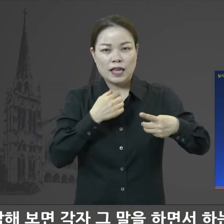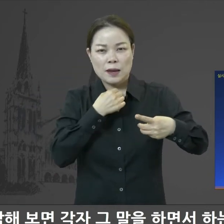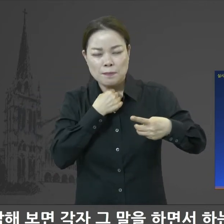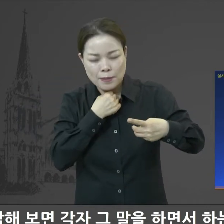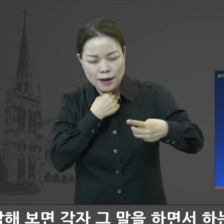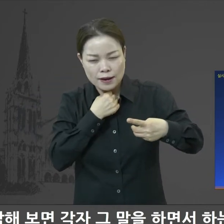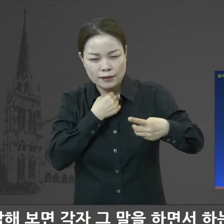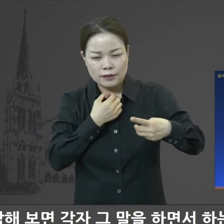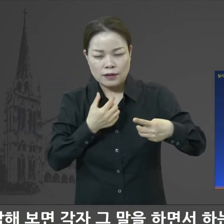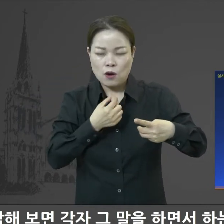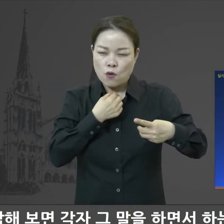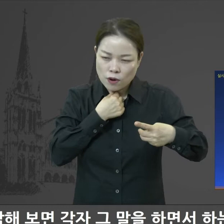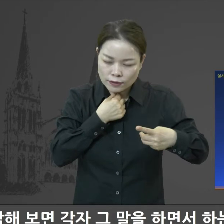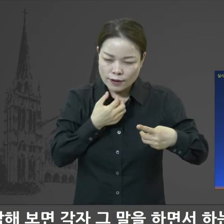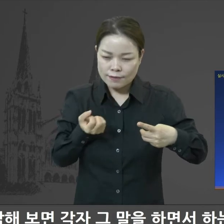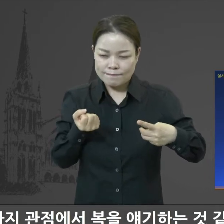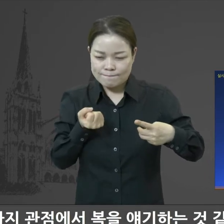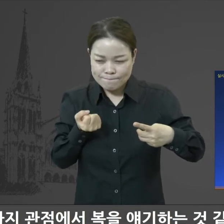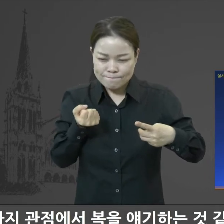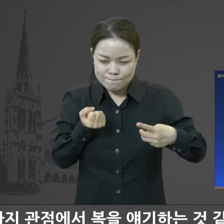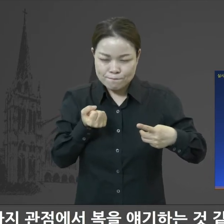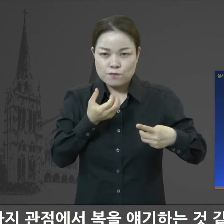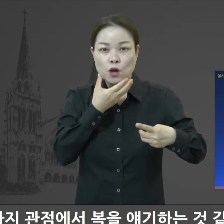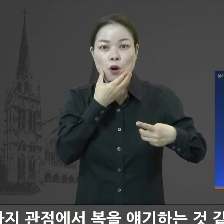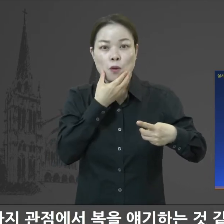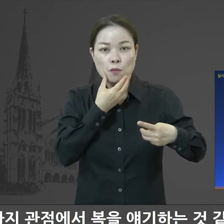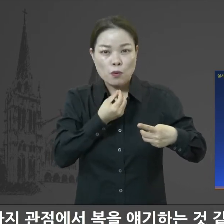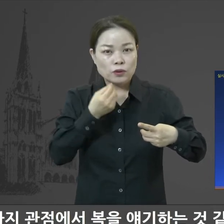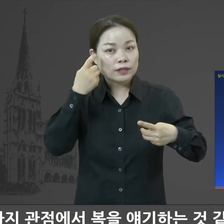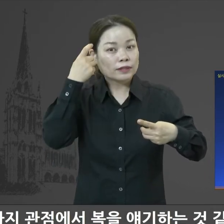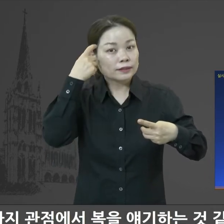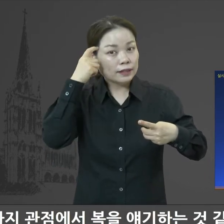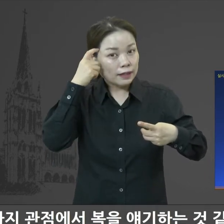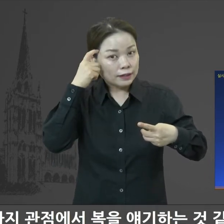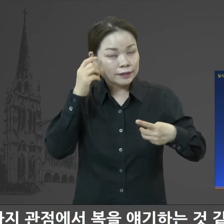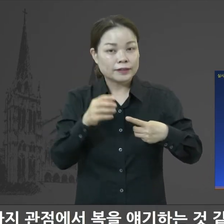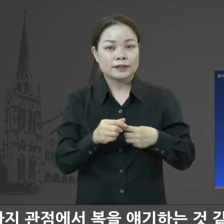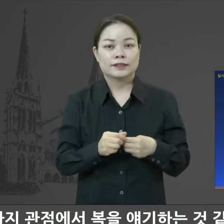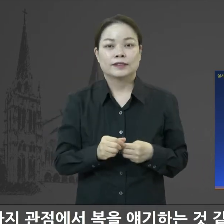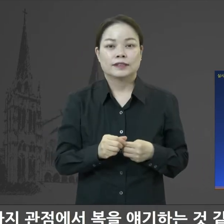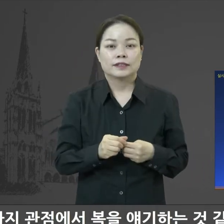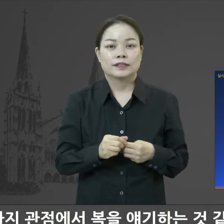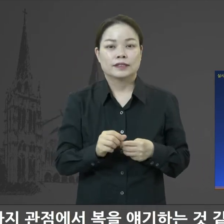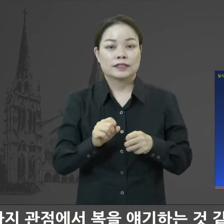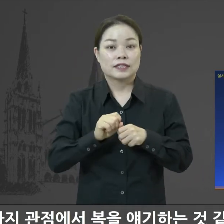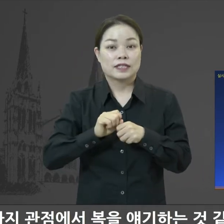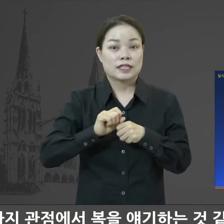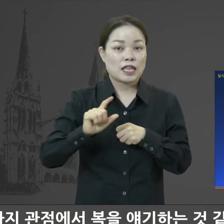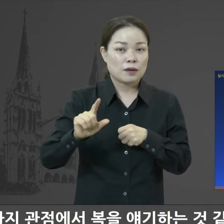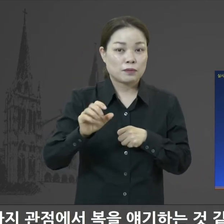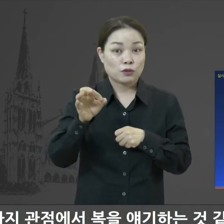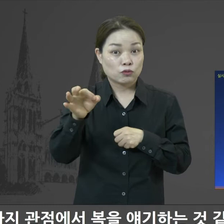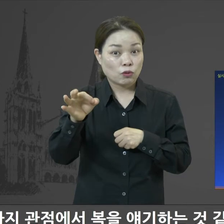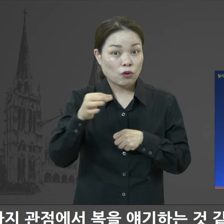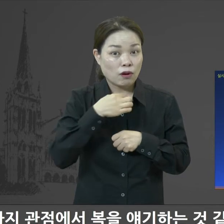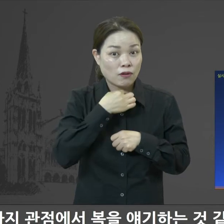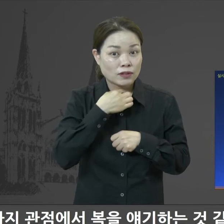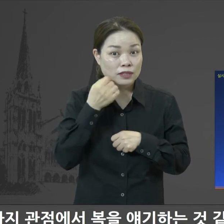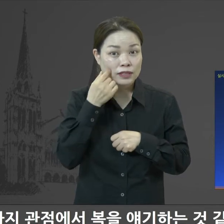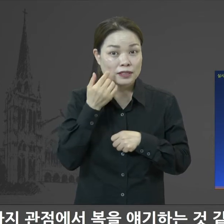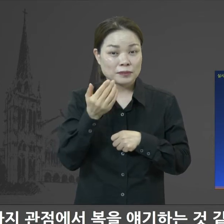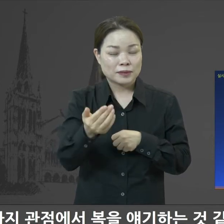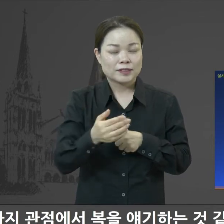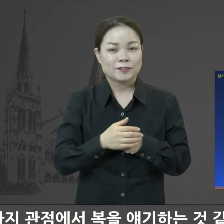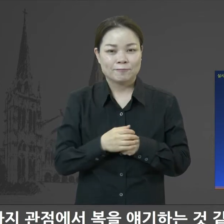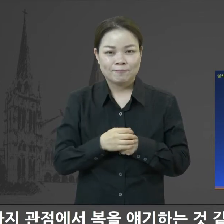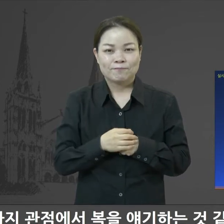것을 가지게 되는 것, 이것을 복이라고 여기는 관점입니다. 대부분 돈을 바라지 않습니까?